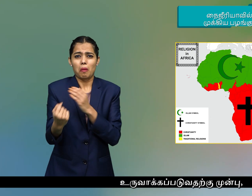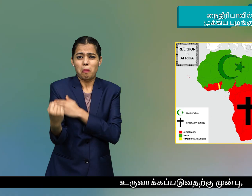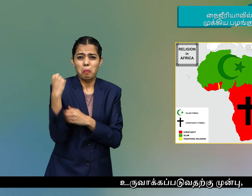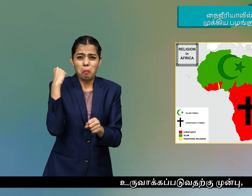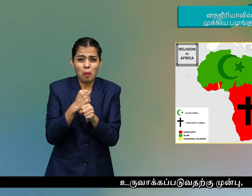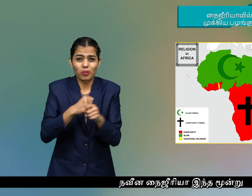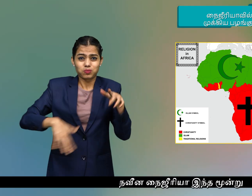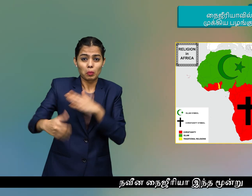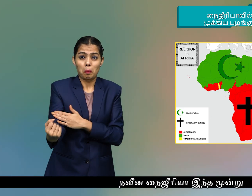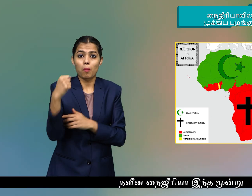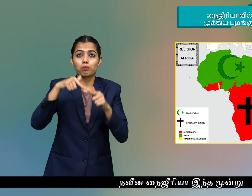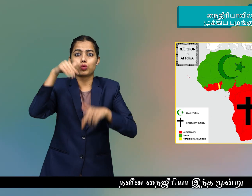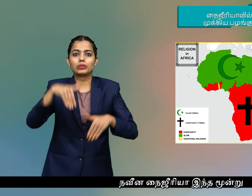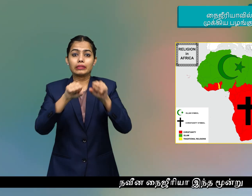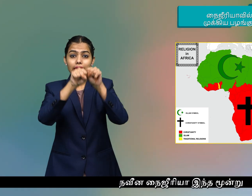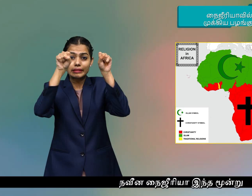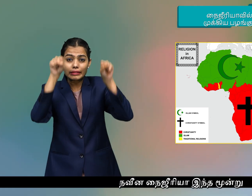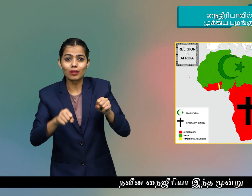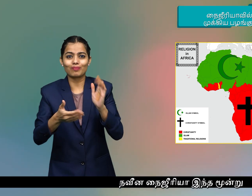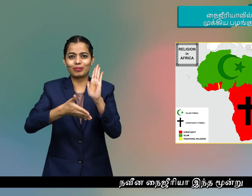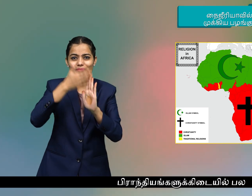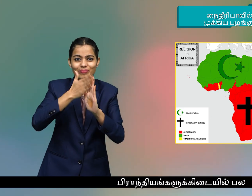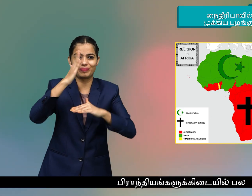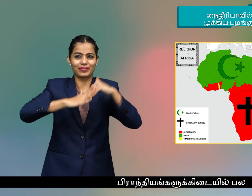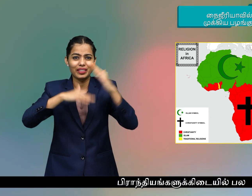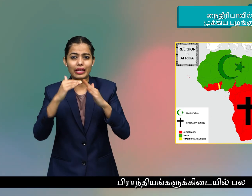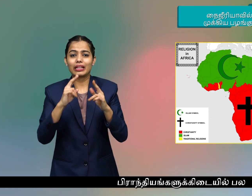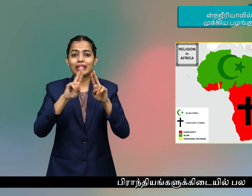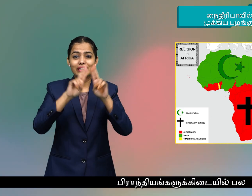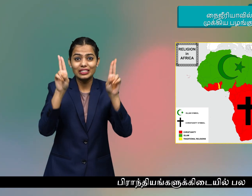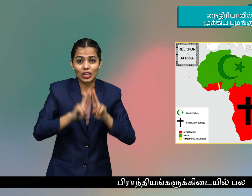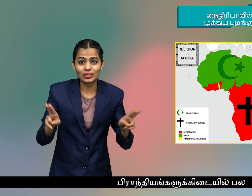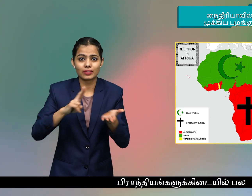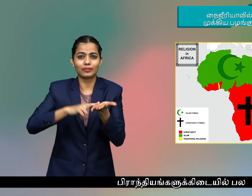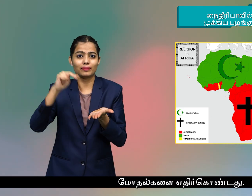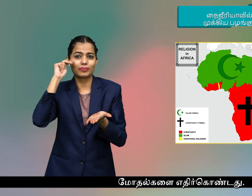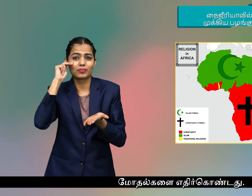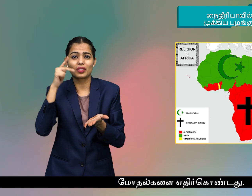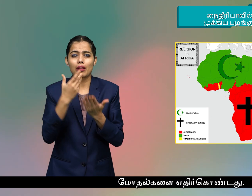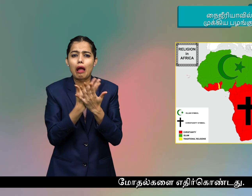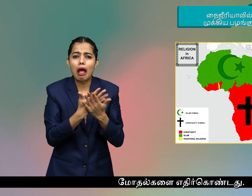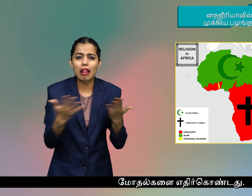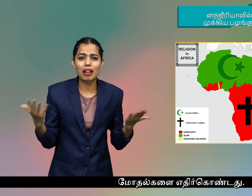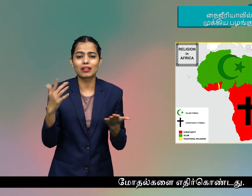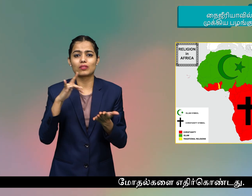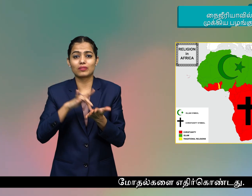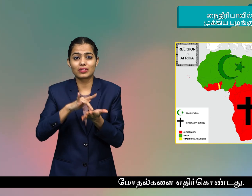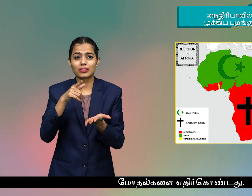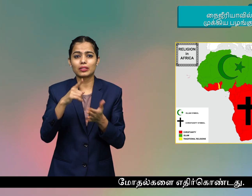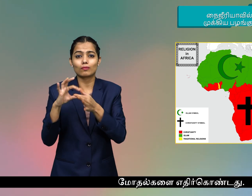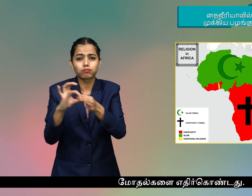உருவாக்கப்படுவதற்கு முன்பு நவீன நைஜீரியா இந்த 3 பிராந்தியங்களுக்கிடையில் பல மோதல்களை